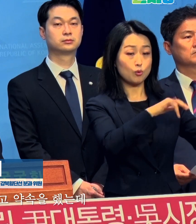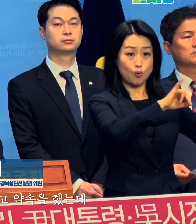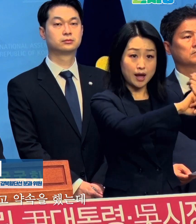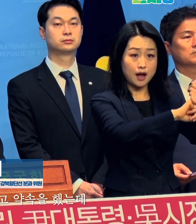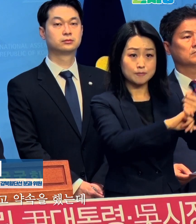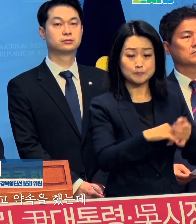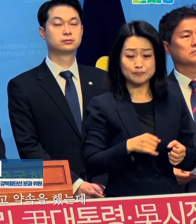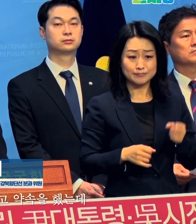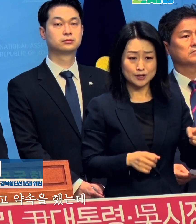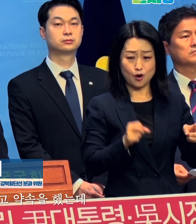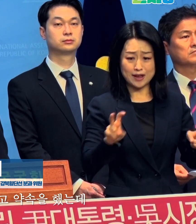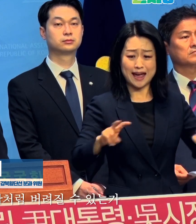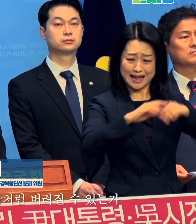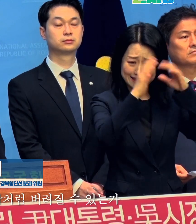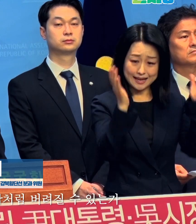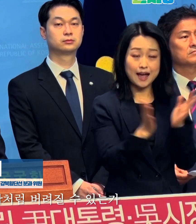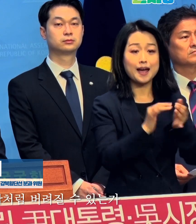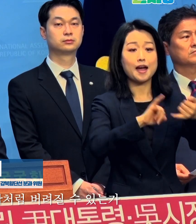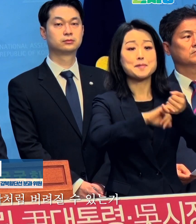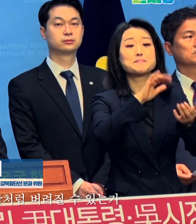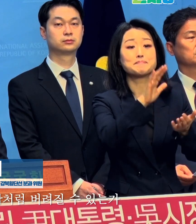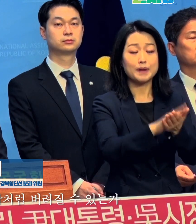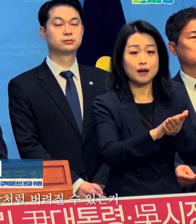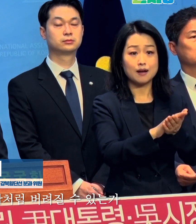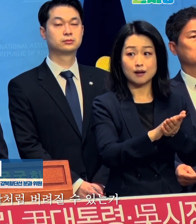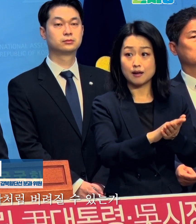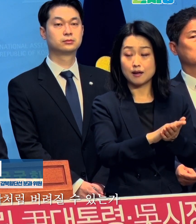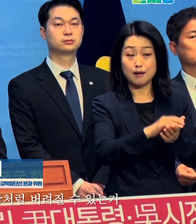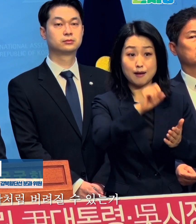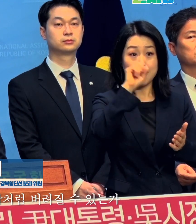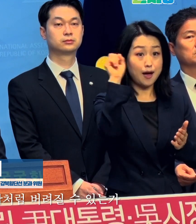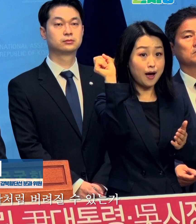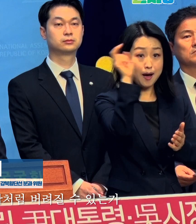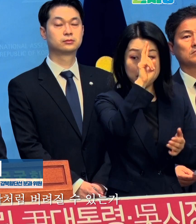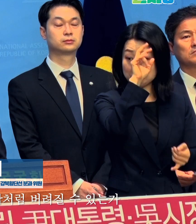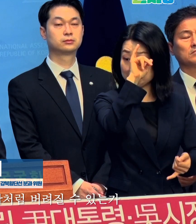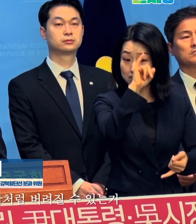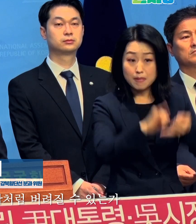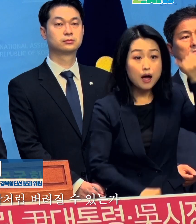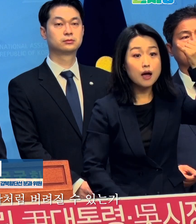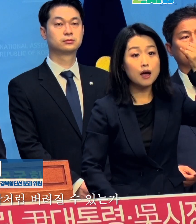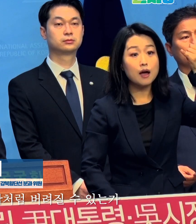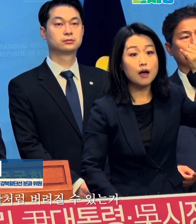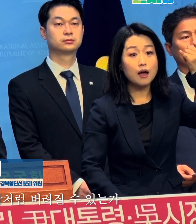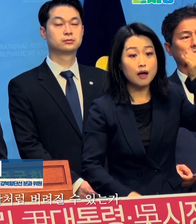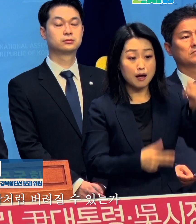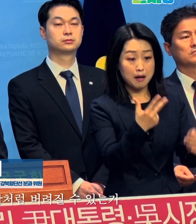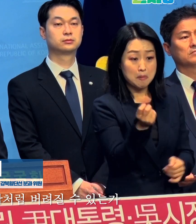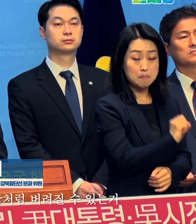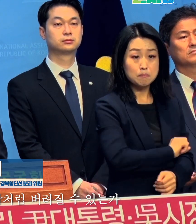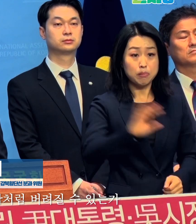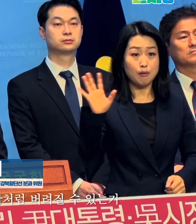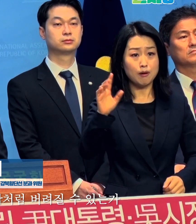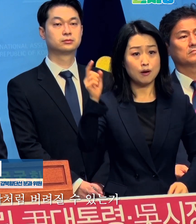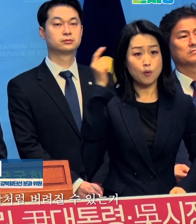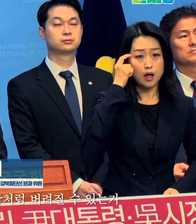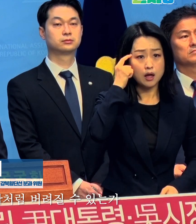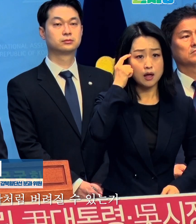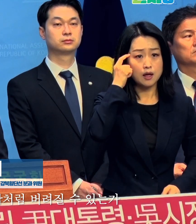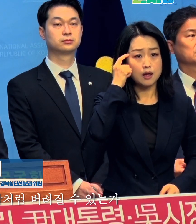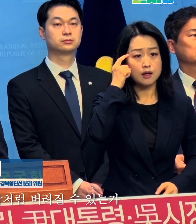그것은 여야를 가리지 않고 약속을 했는데 어떻게 그 약속이 이렇게 헌식작처럼 버려질 수 있는가?